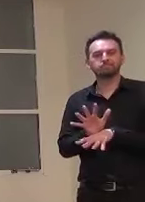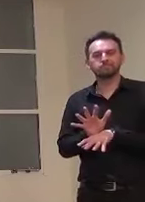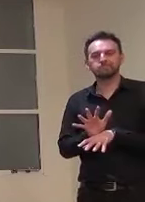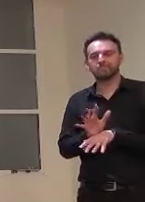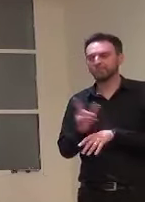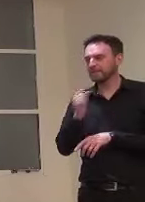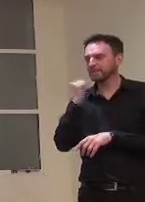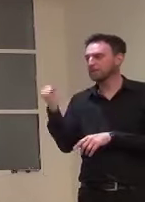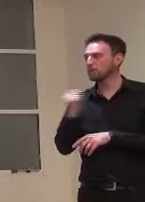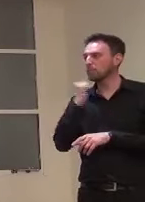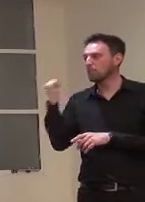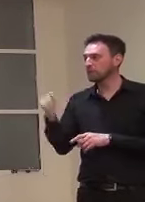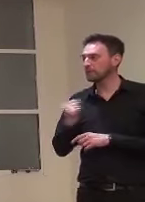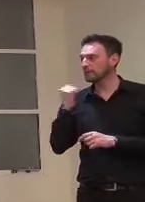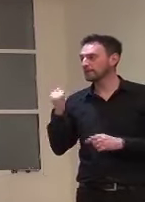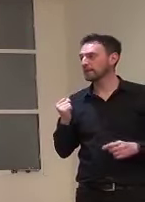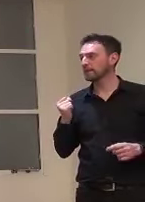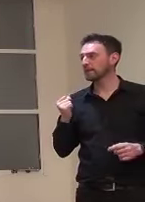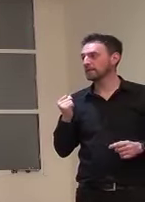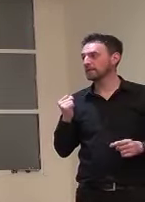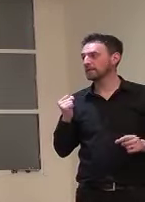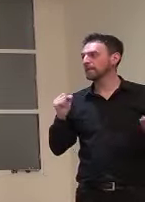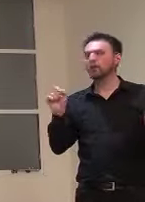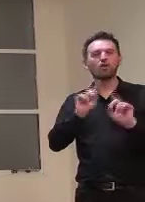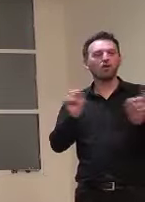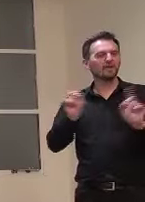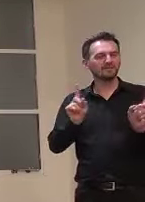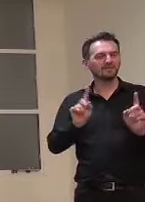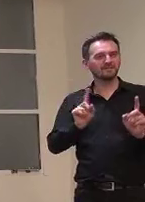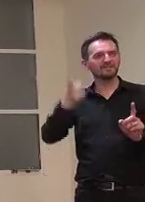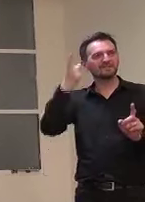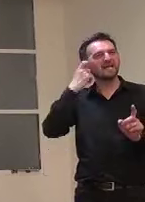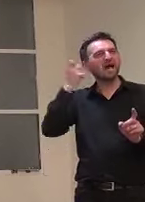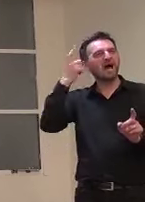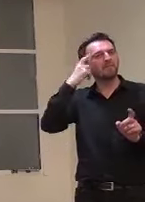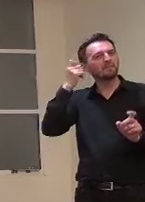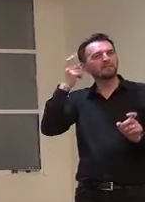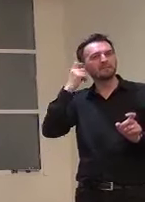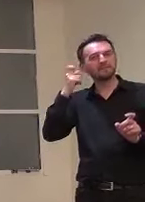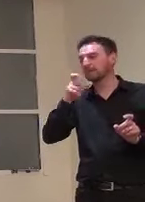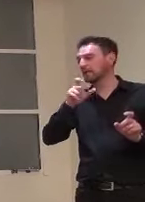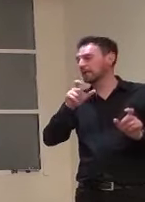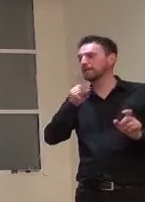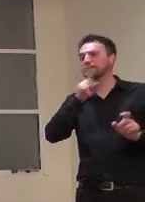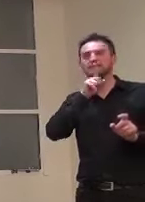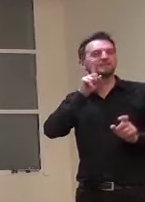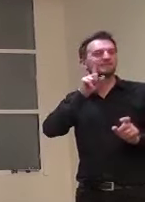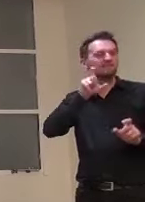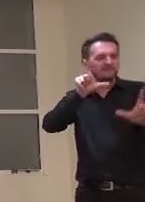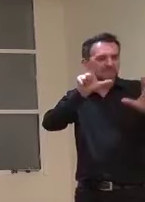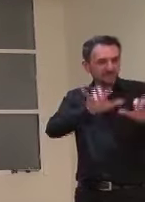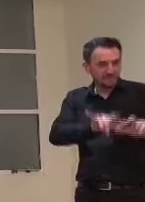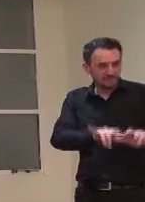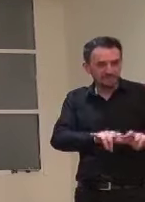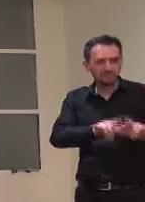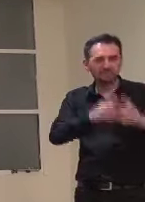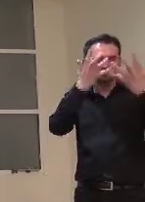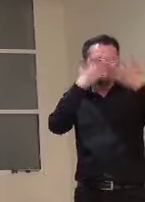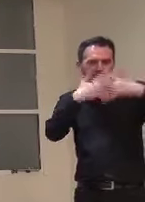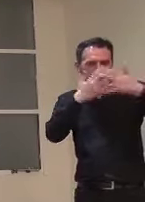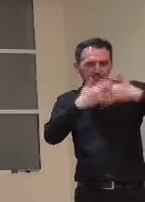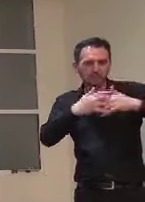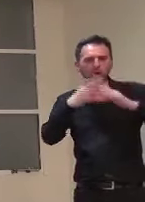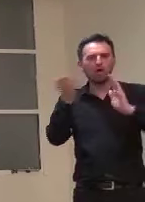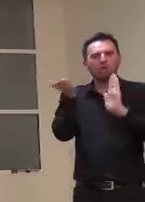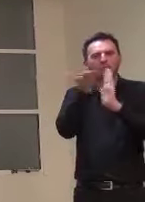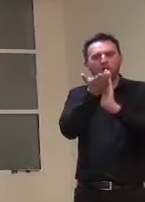importante no era el aprendizaje de la nada